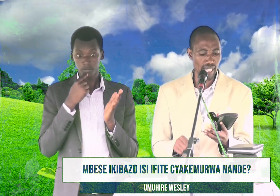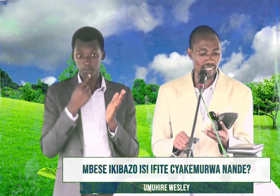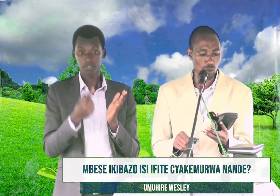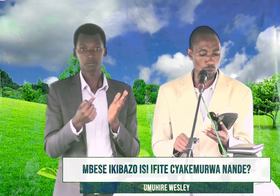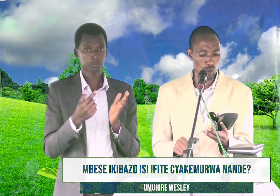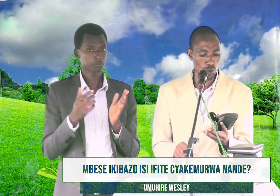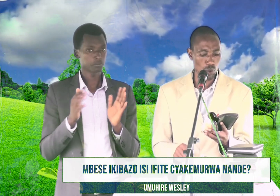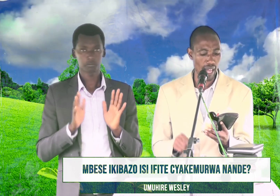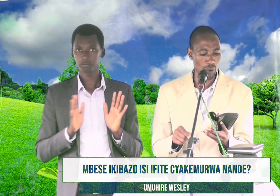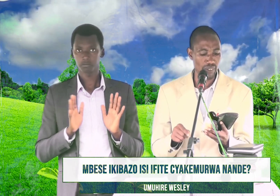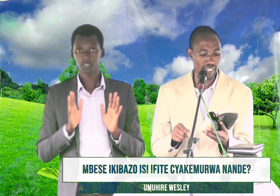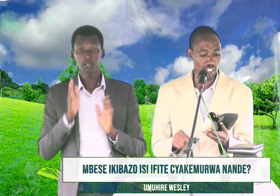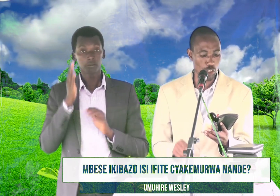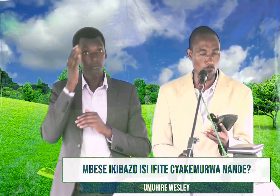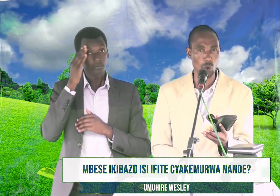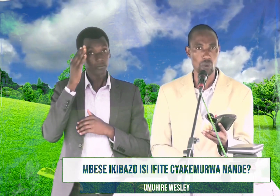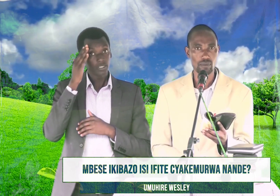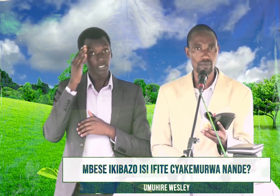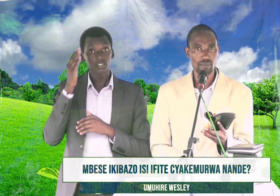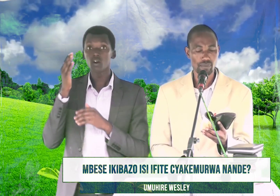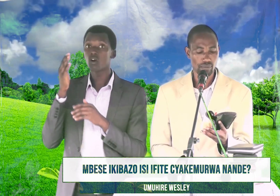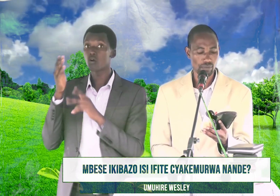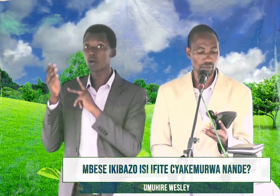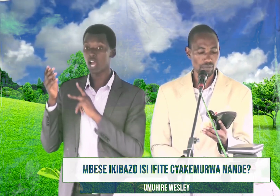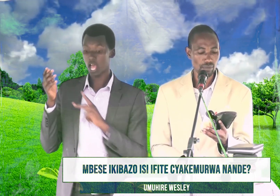wacu uzaza nk'umujura uza nijoro.